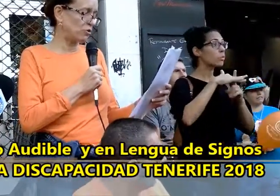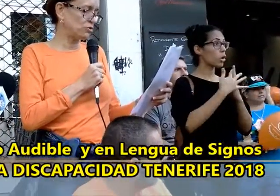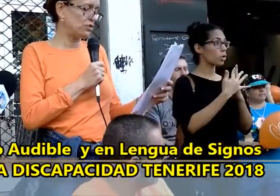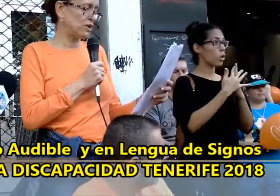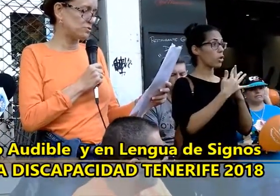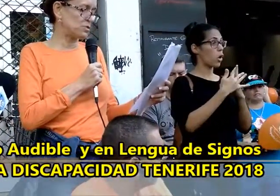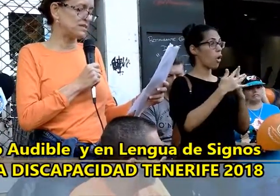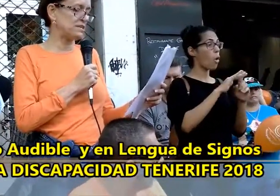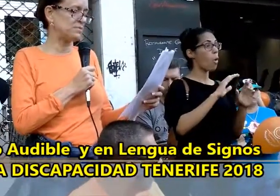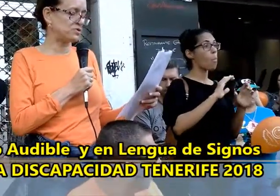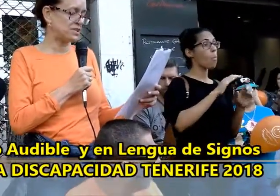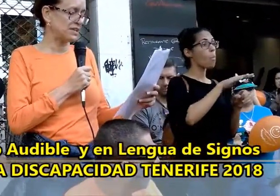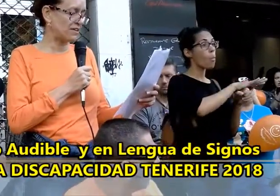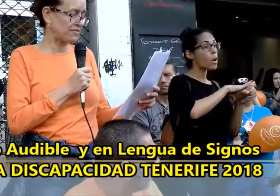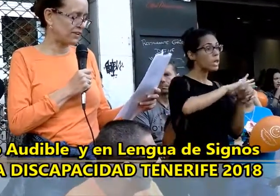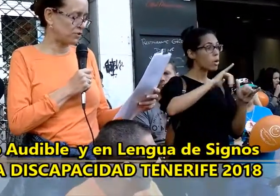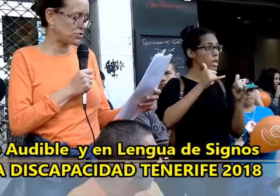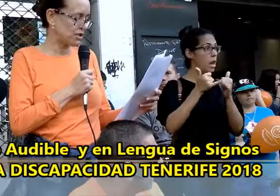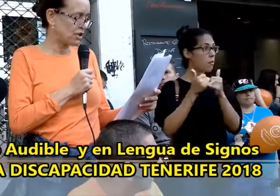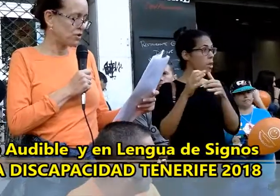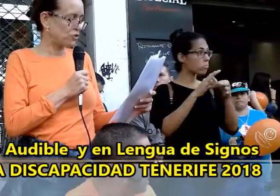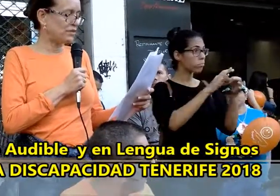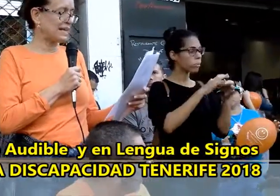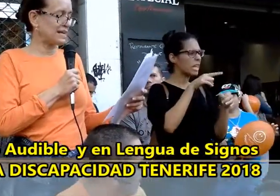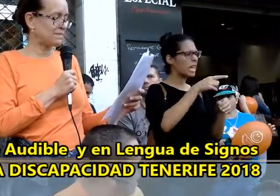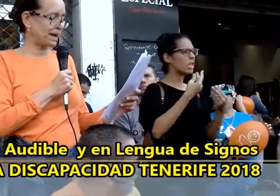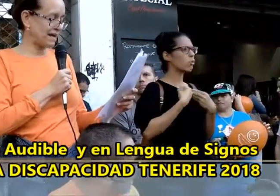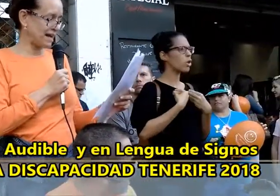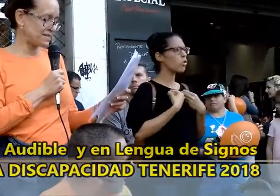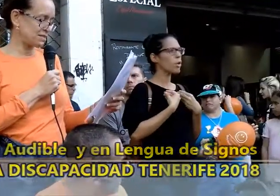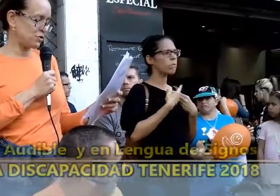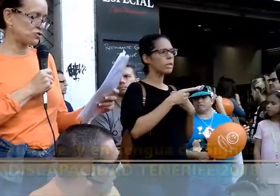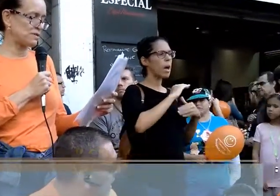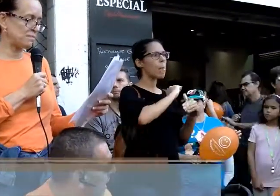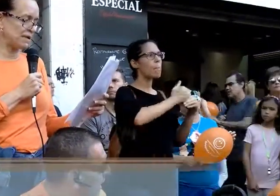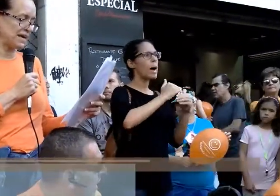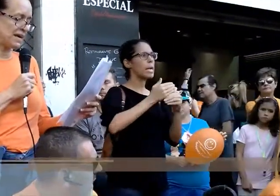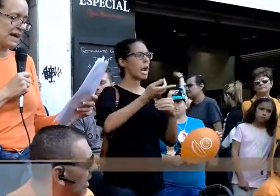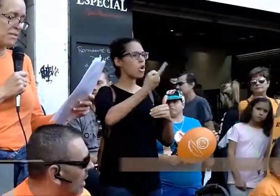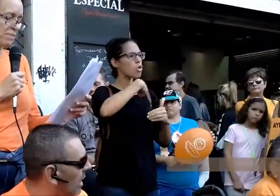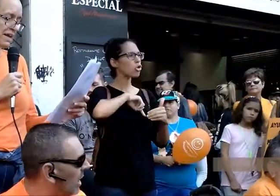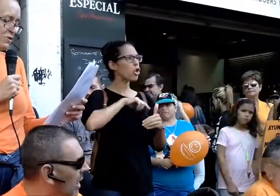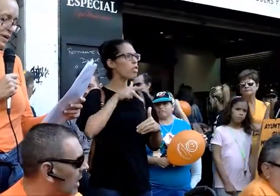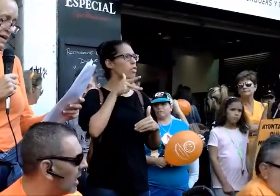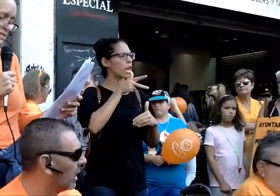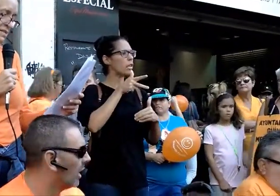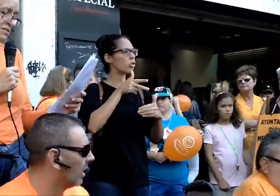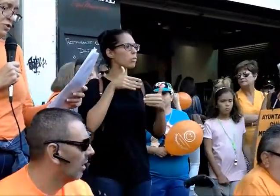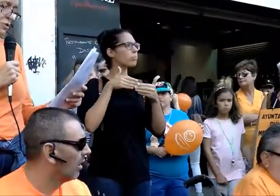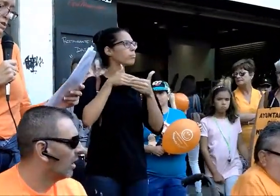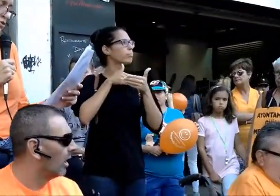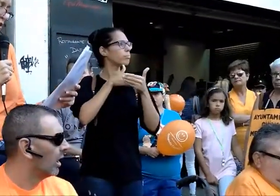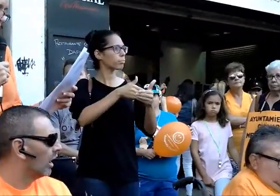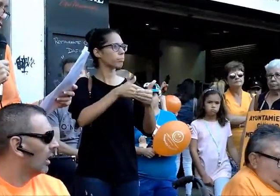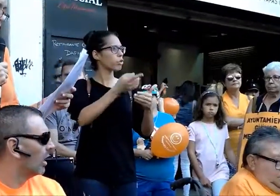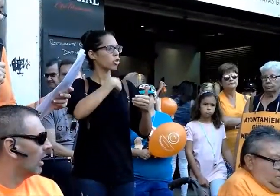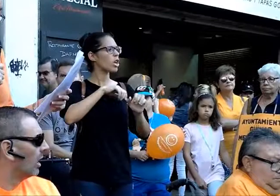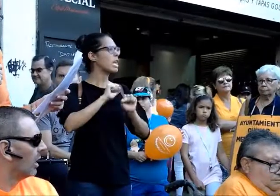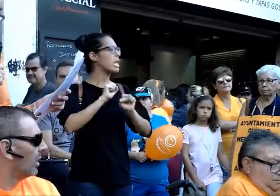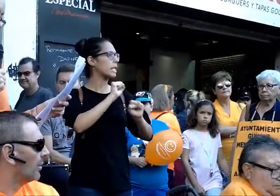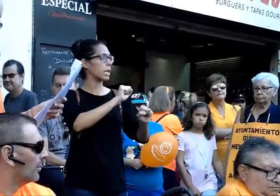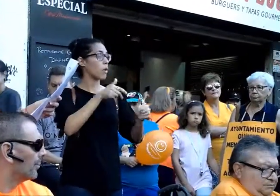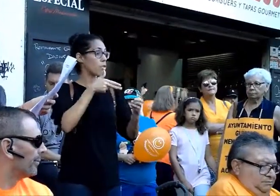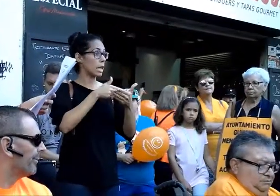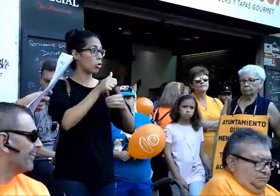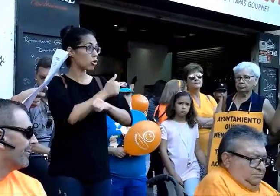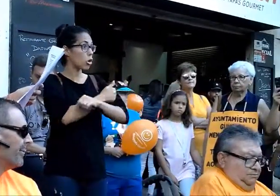en el conjunto de los municipios tinerfeños, donde las barreras nos impiden el pleno ejercicio de nuestro derecho a